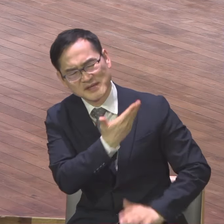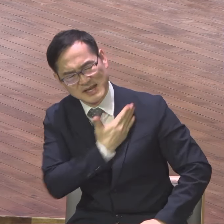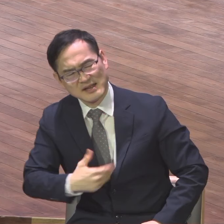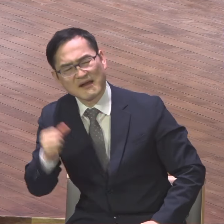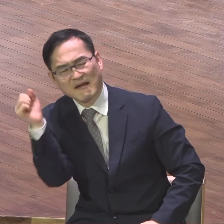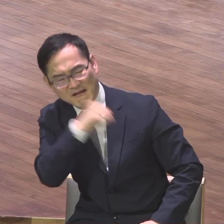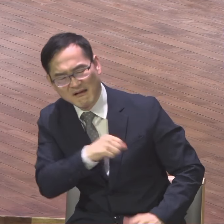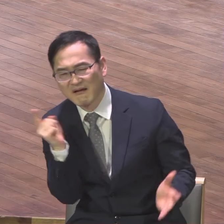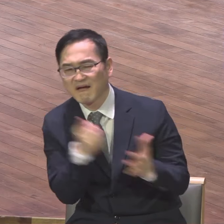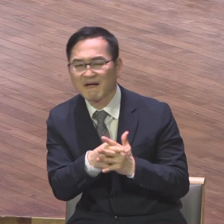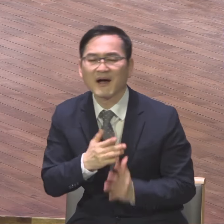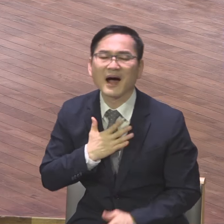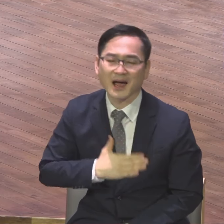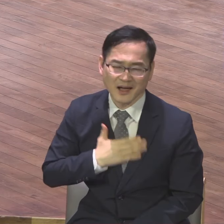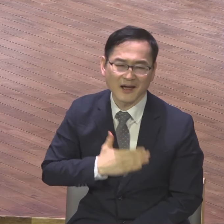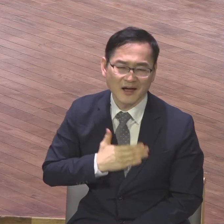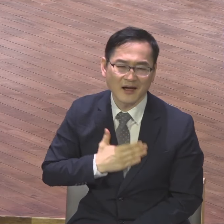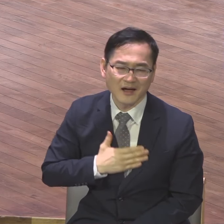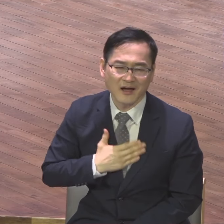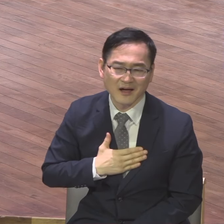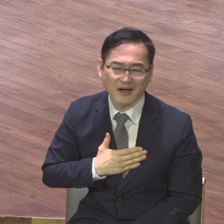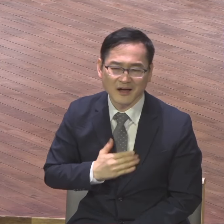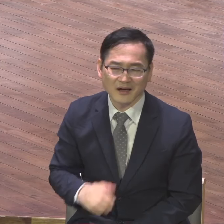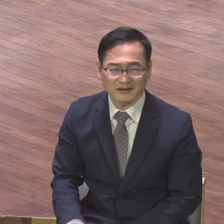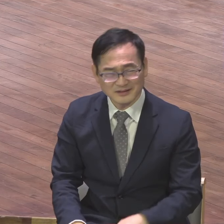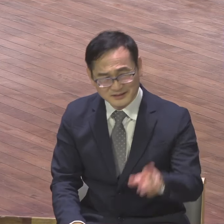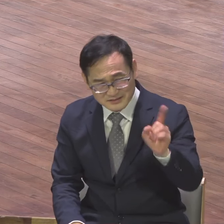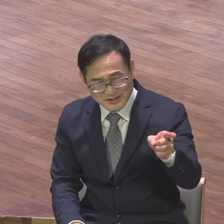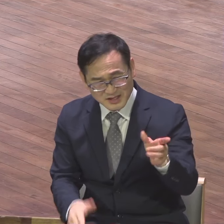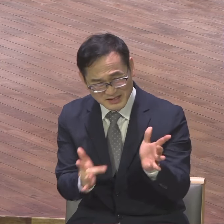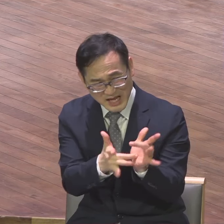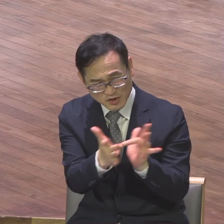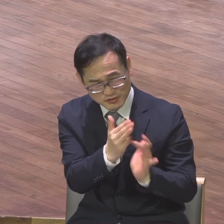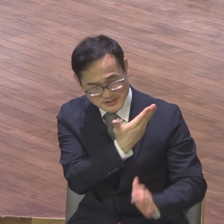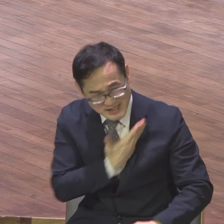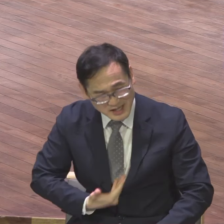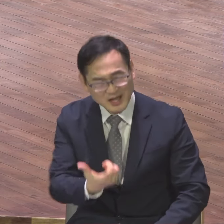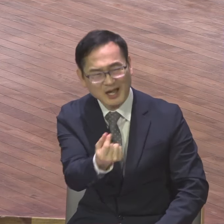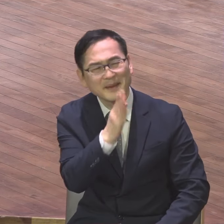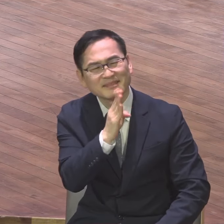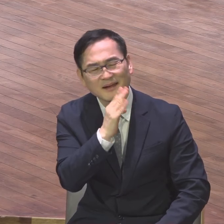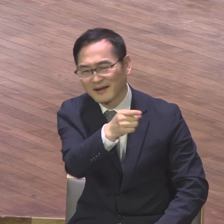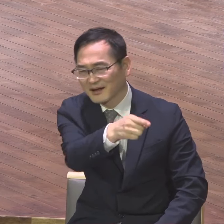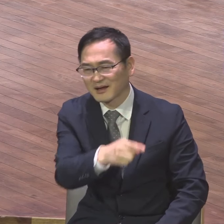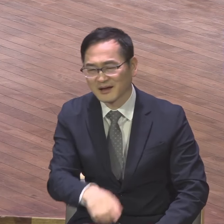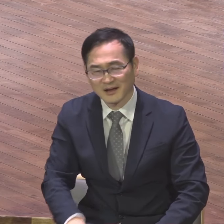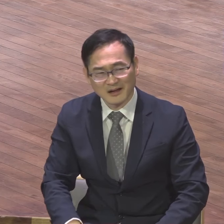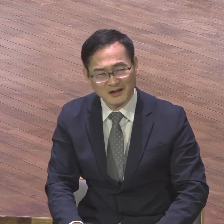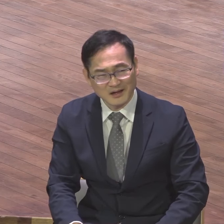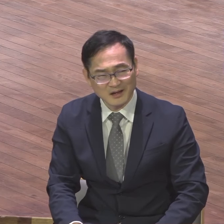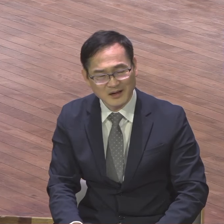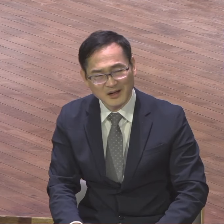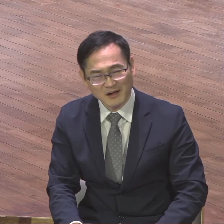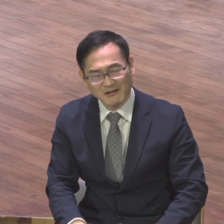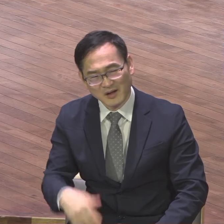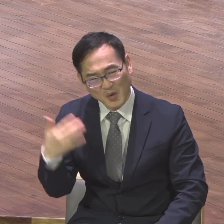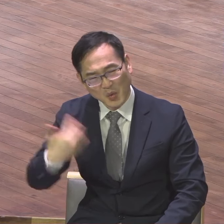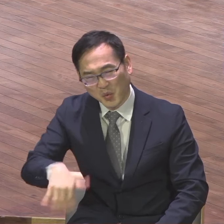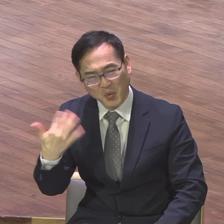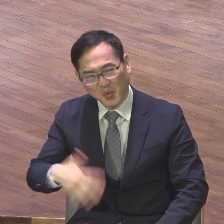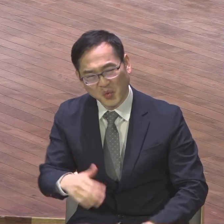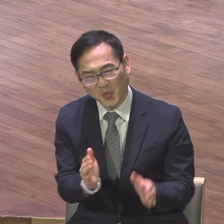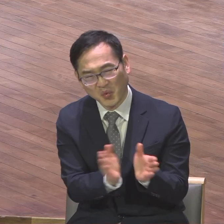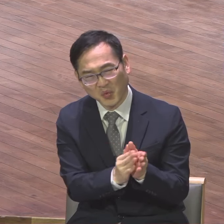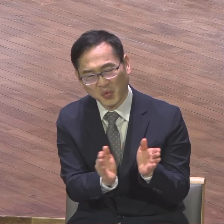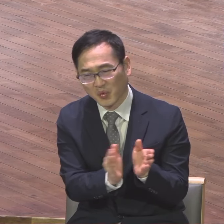알리라. 모든 사람이 야 저분은 진짜 예수쟁이다. 정말 크리스찬이다.